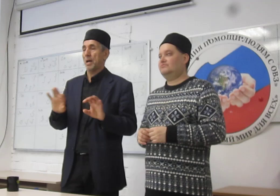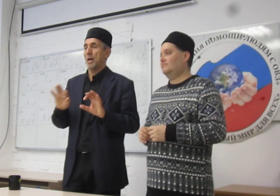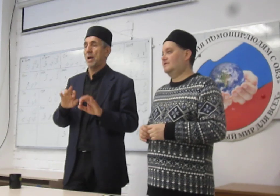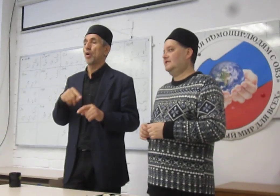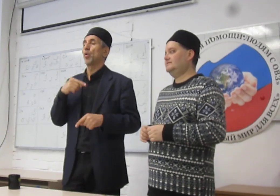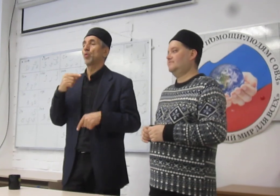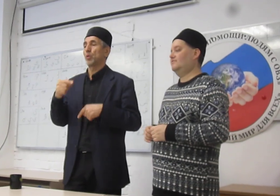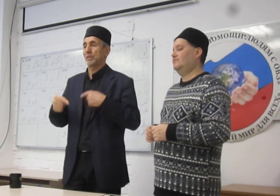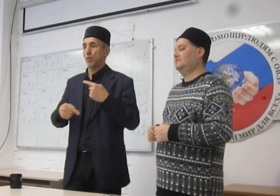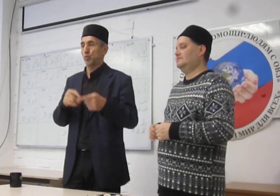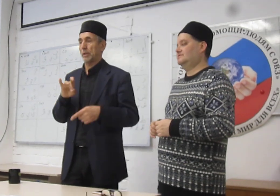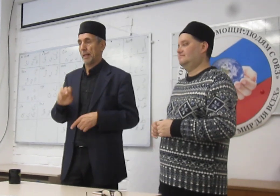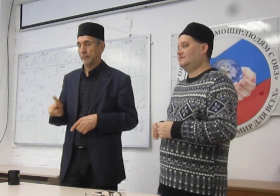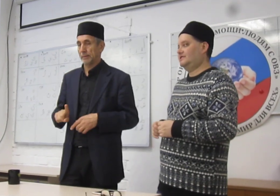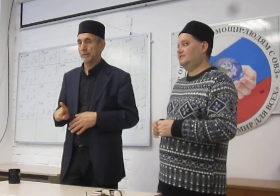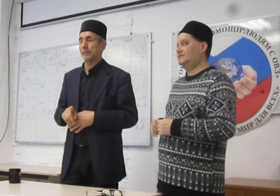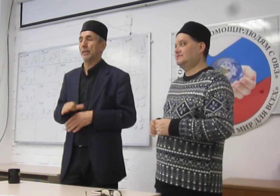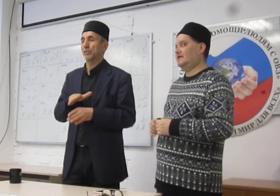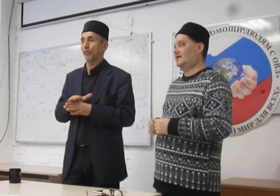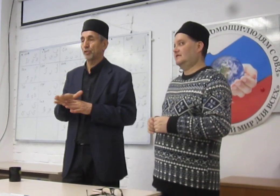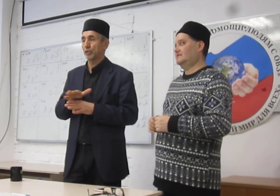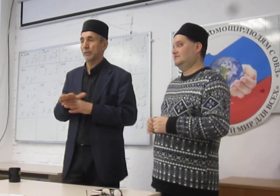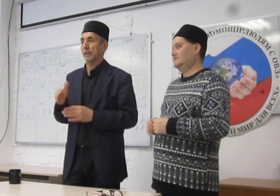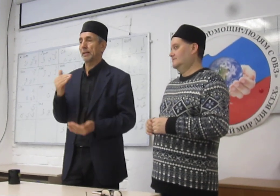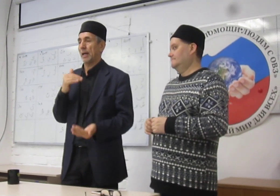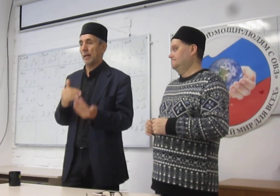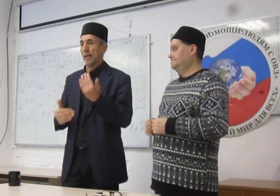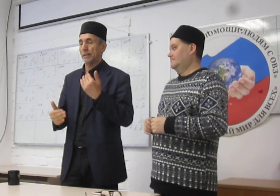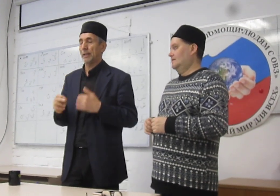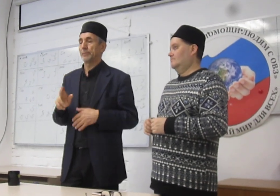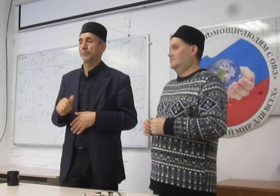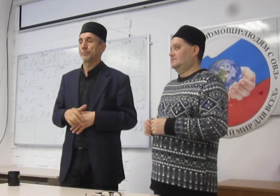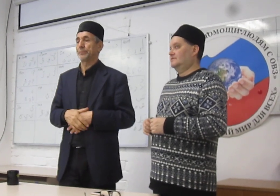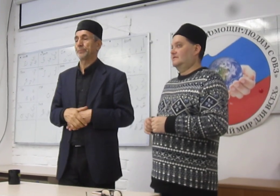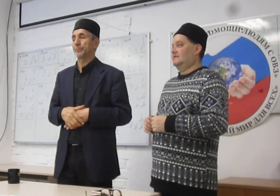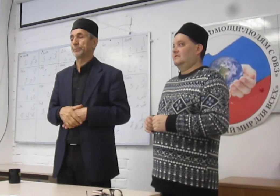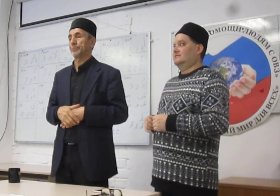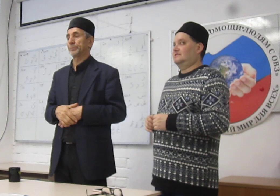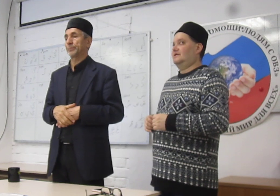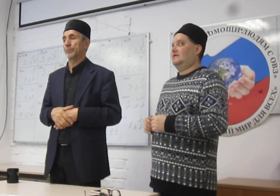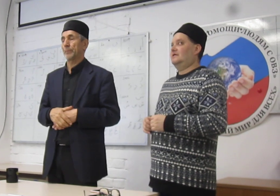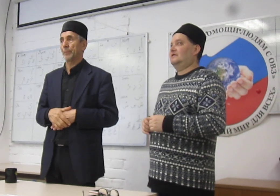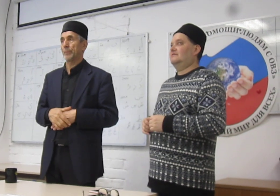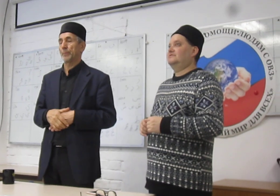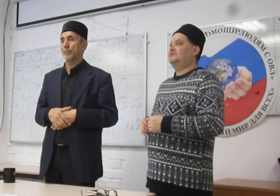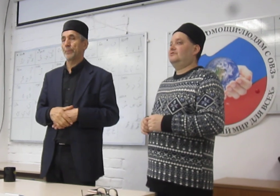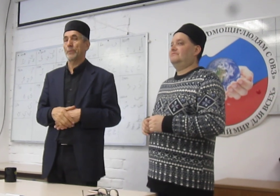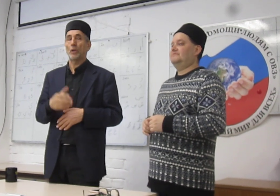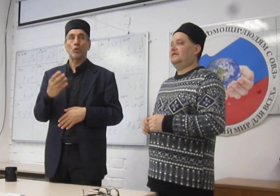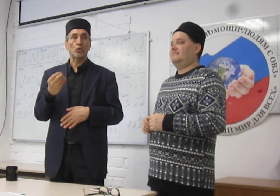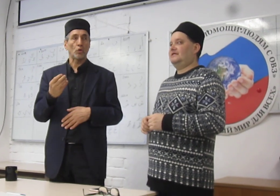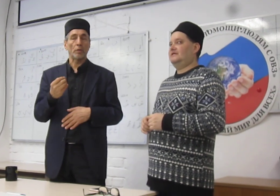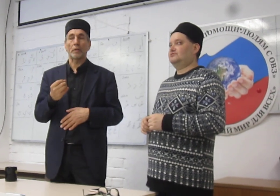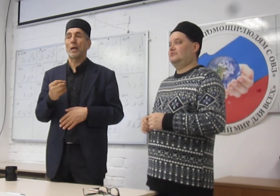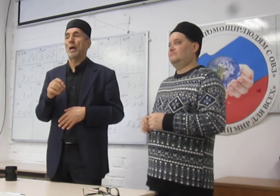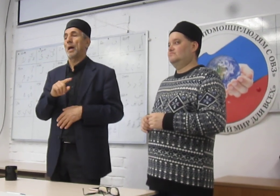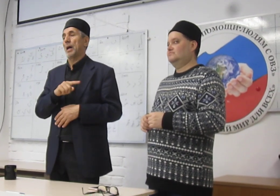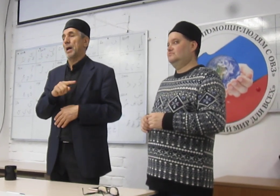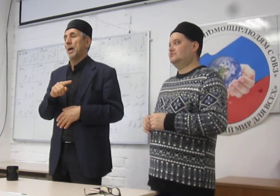другой раз про совершение тахарада. Вот. Еще мне говорили, что нужно